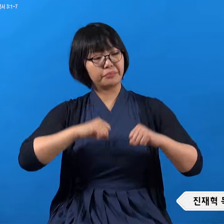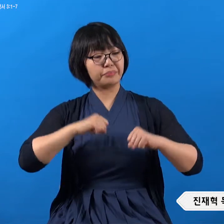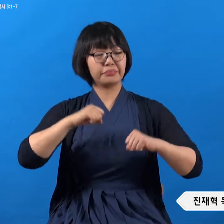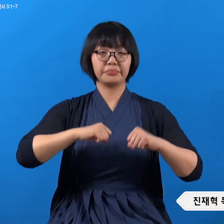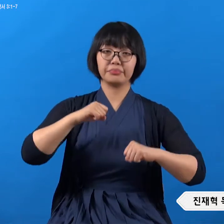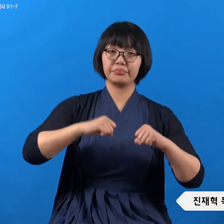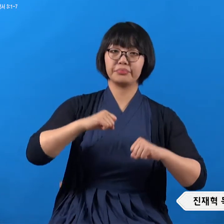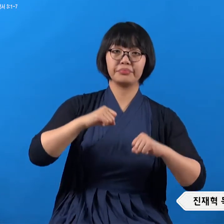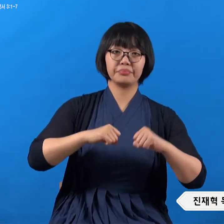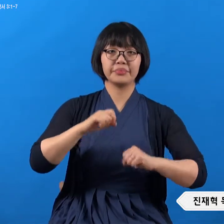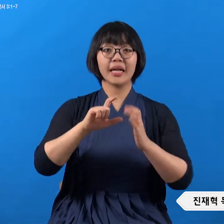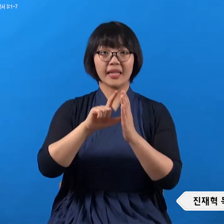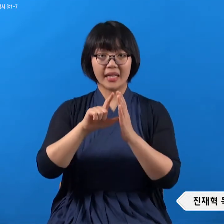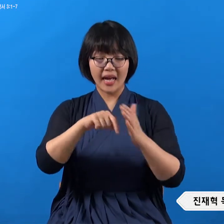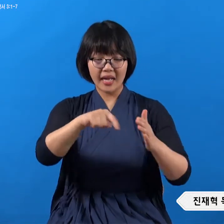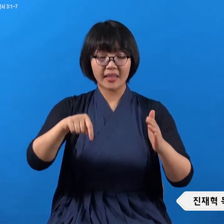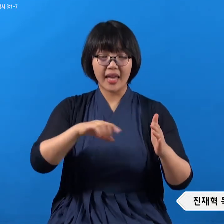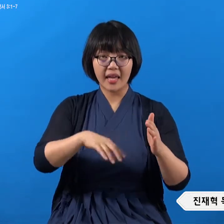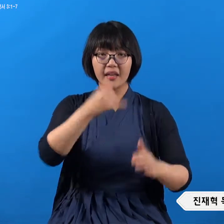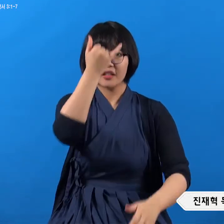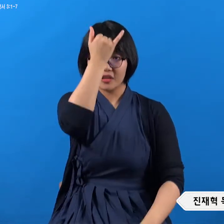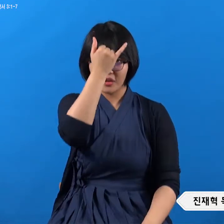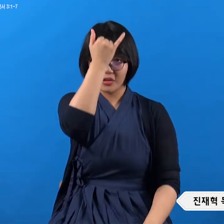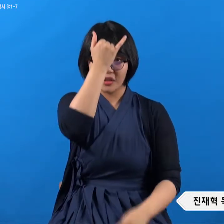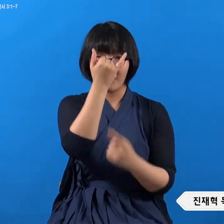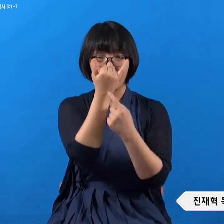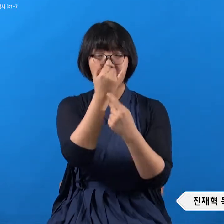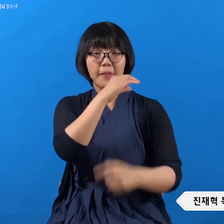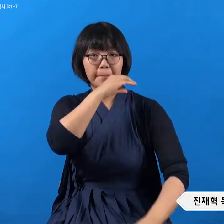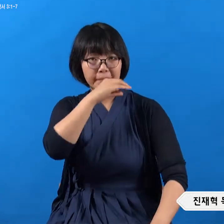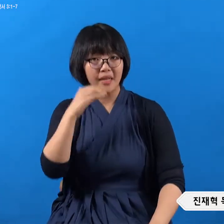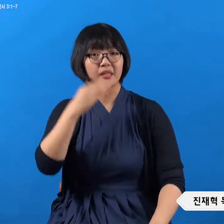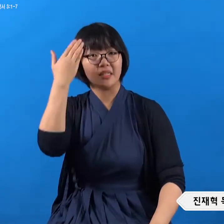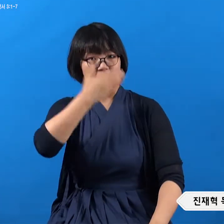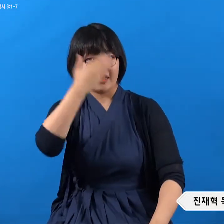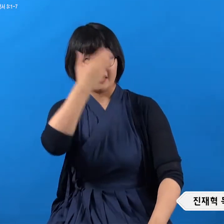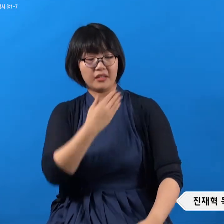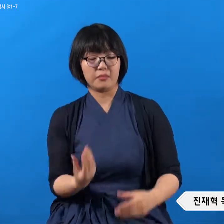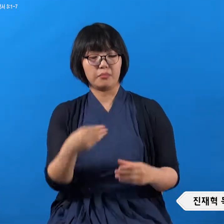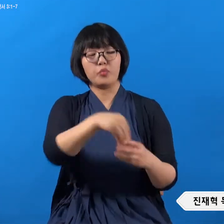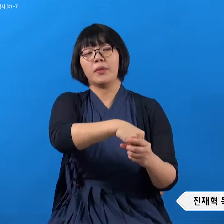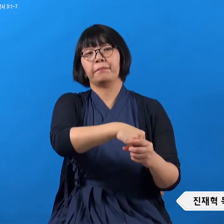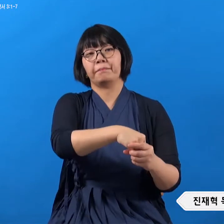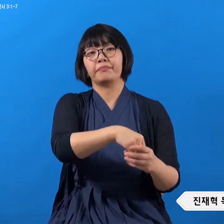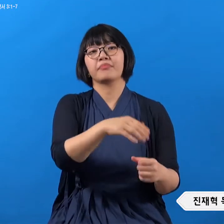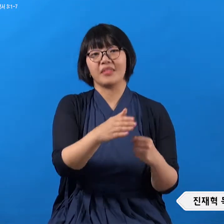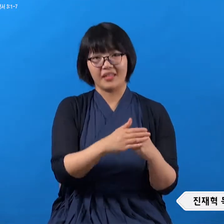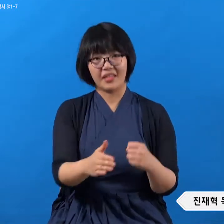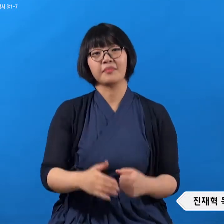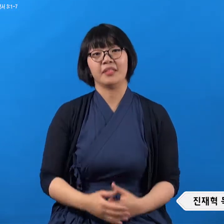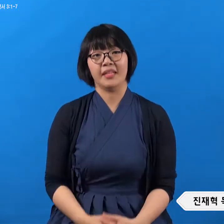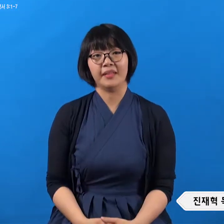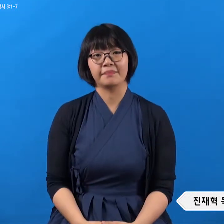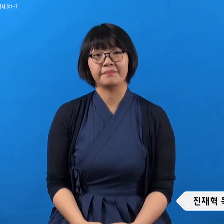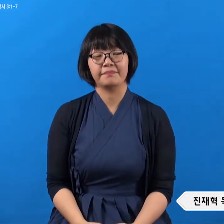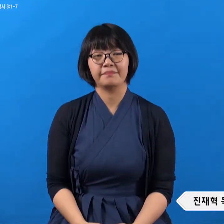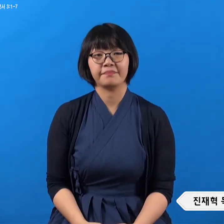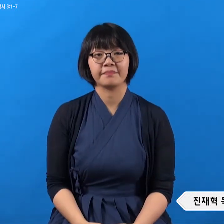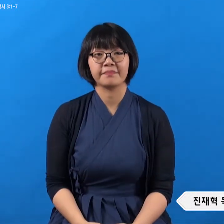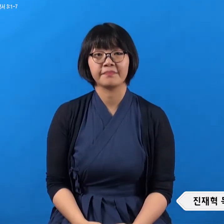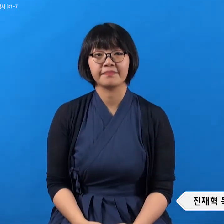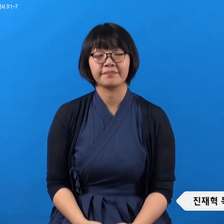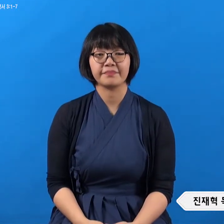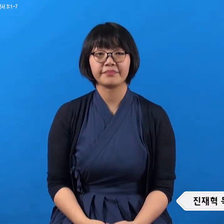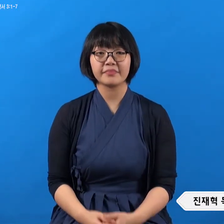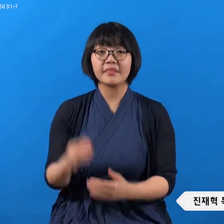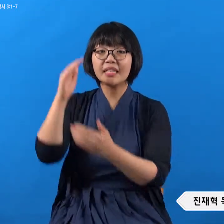가운데 이미 도덕적인 것 그리고 정숙하고 순결한 것들이 포함되어져 있기